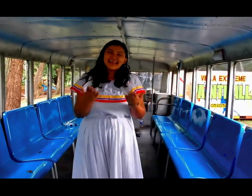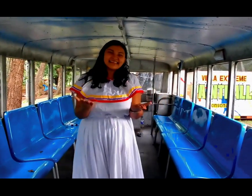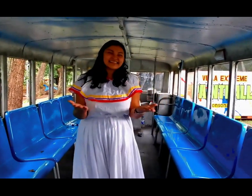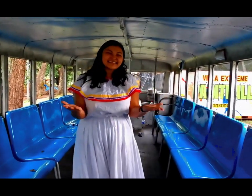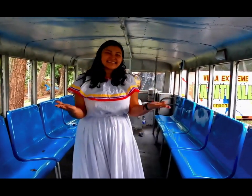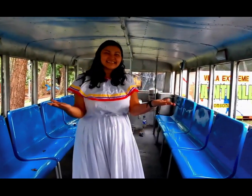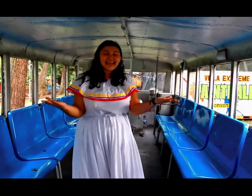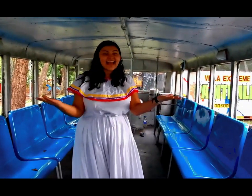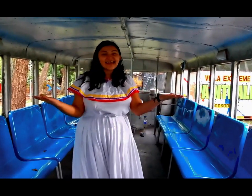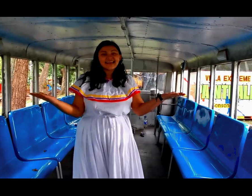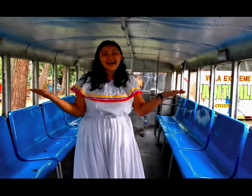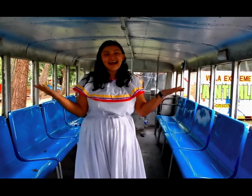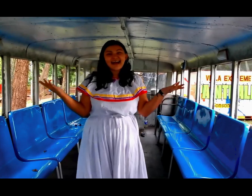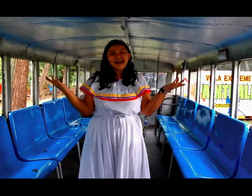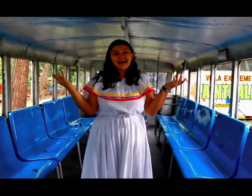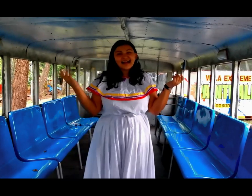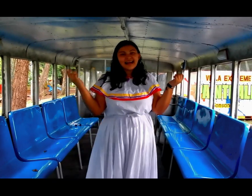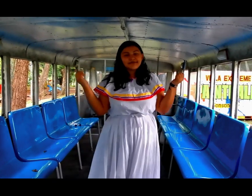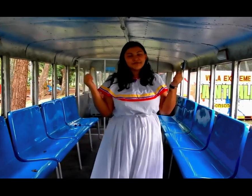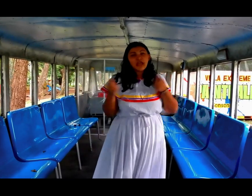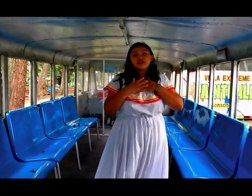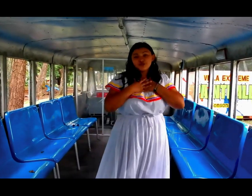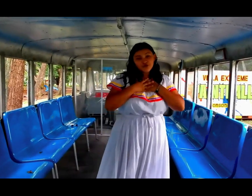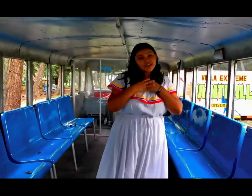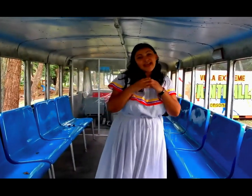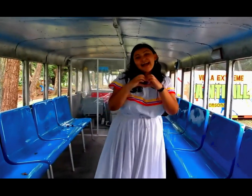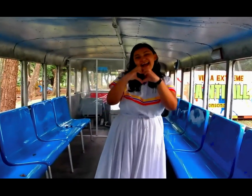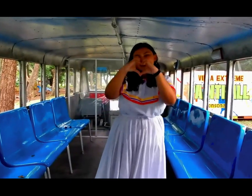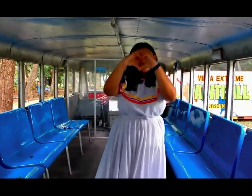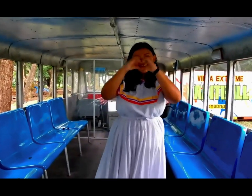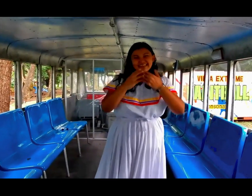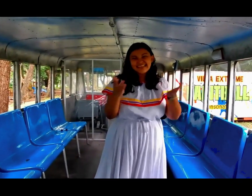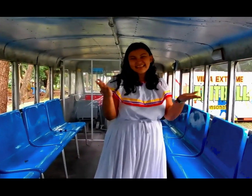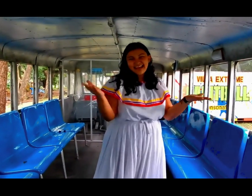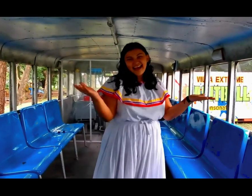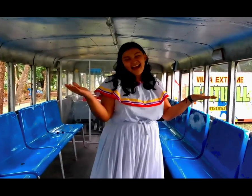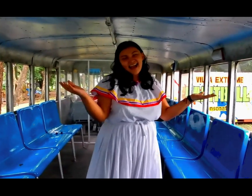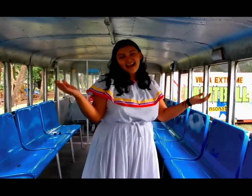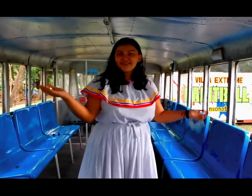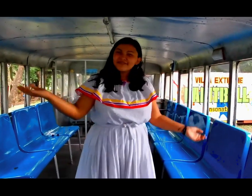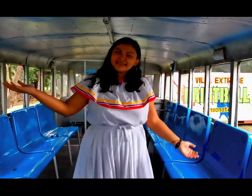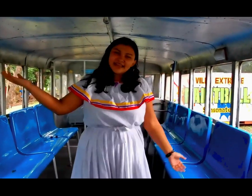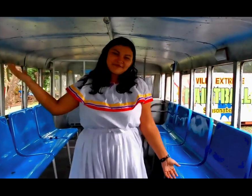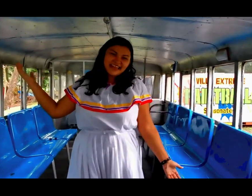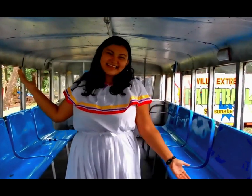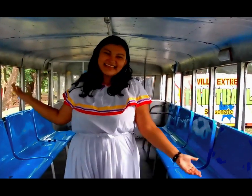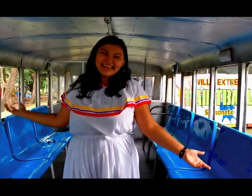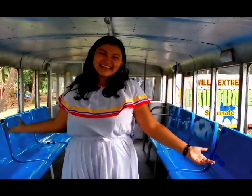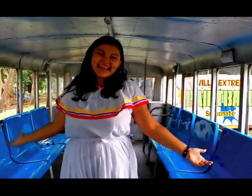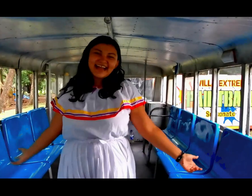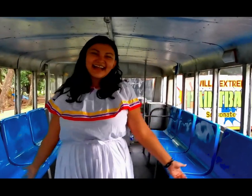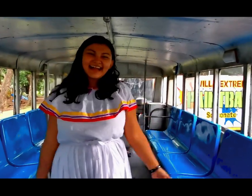tan sincera, yo te amo desde Ataco hasta mi Anguera.